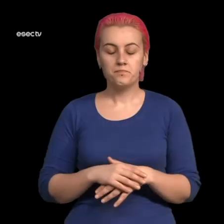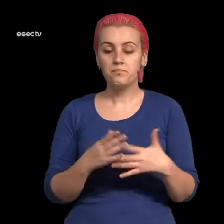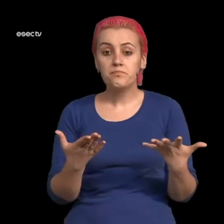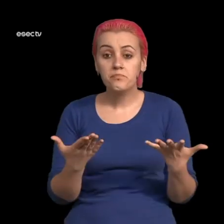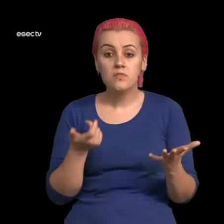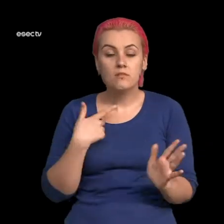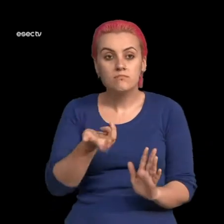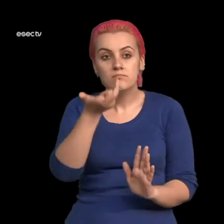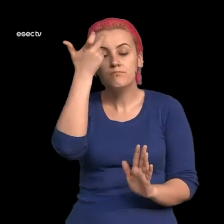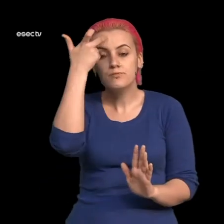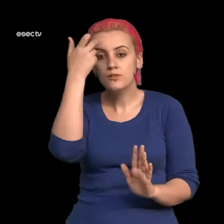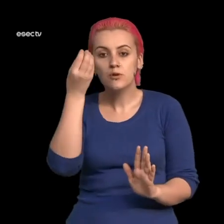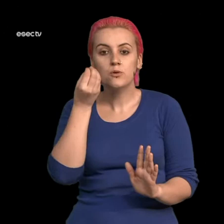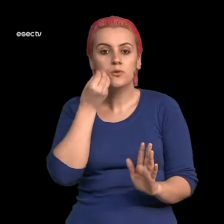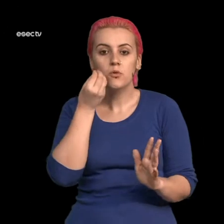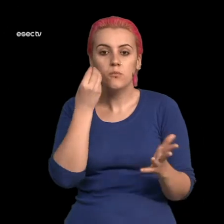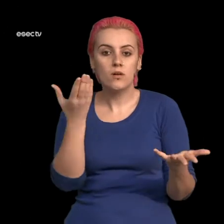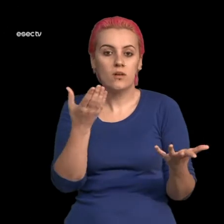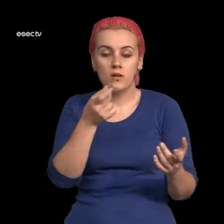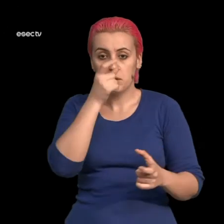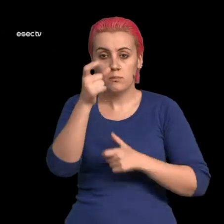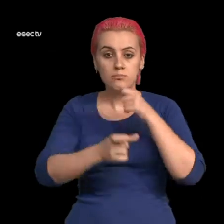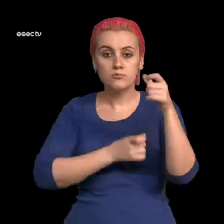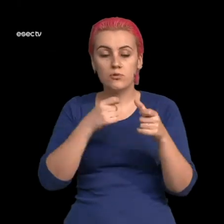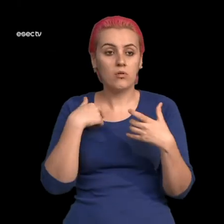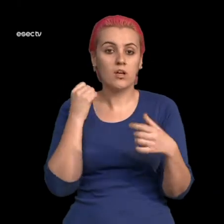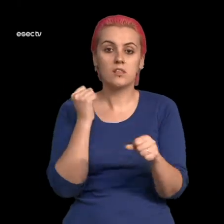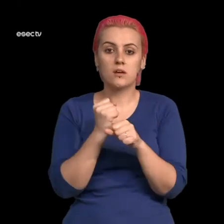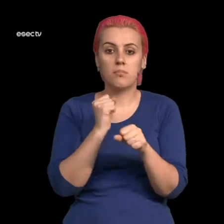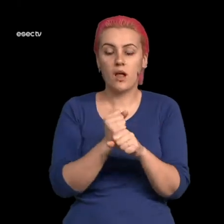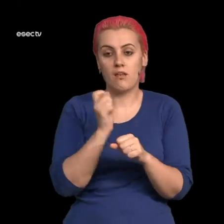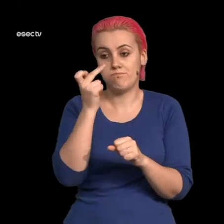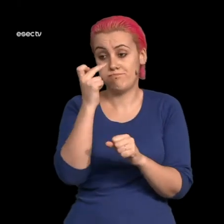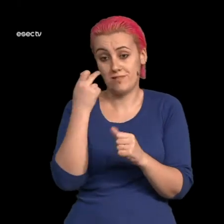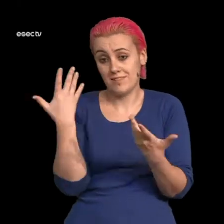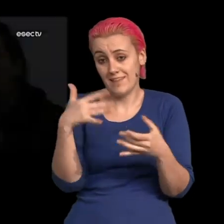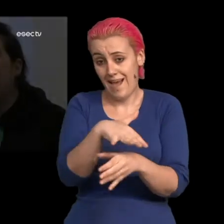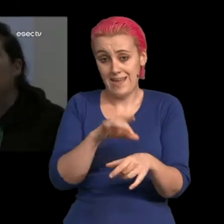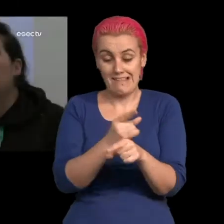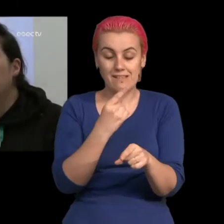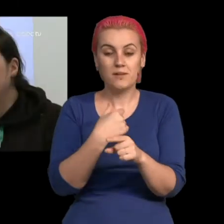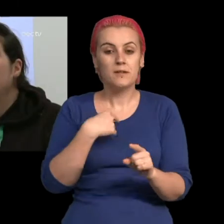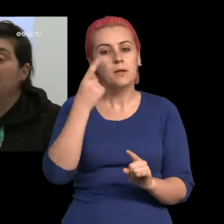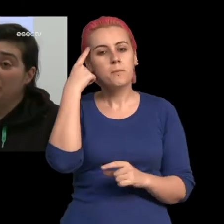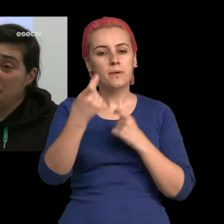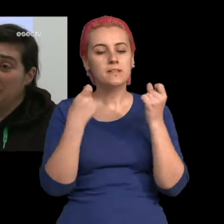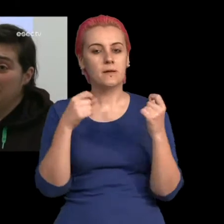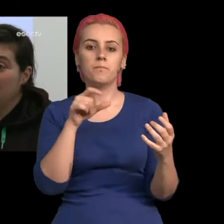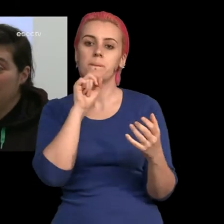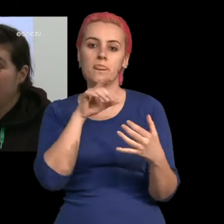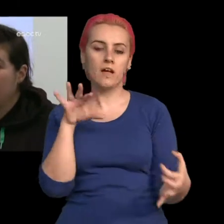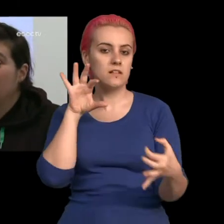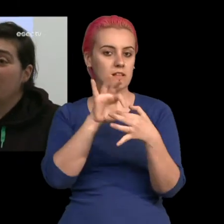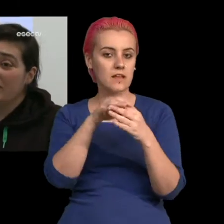O que é que me passou pela cabeça? Aquelas coisas que passam pela cabeça das pessoas que trabalham há muito tempo neste território, não é? O que eu pensei foi fazer uma